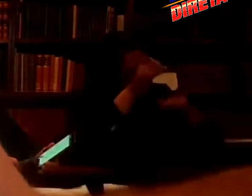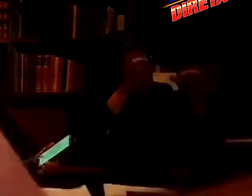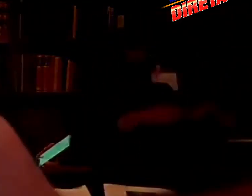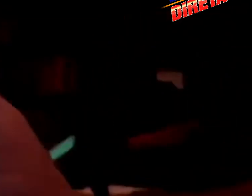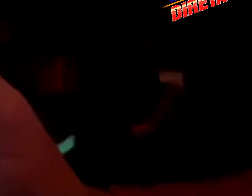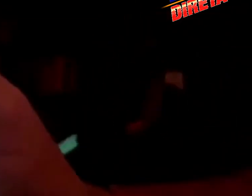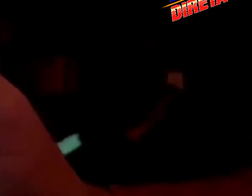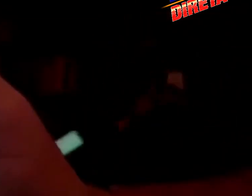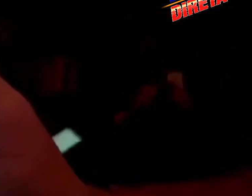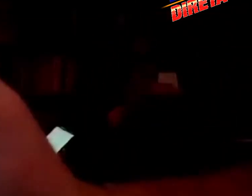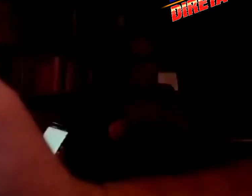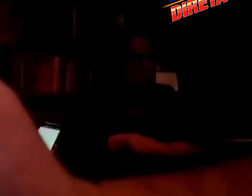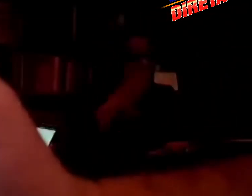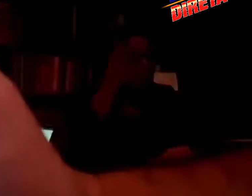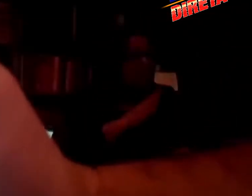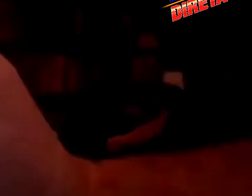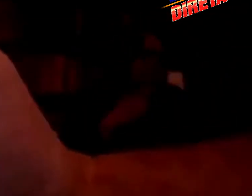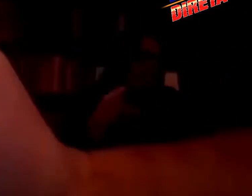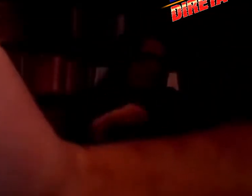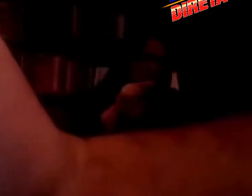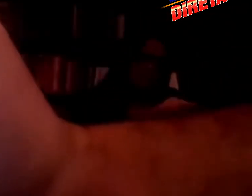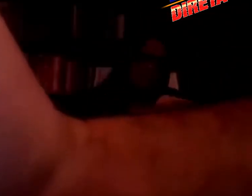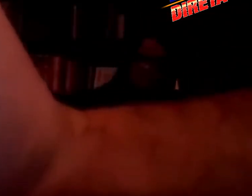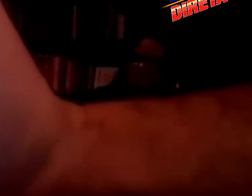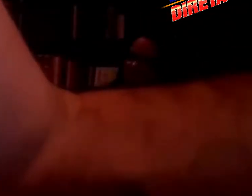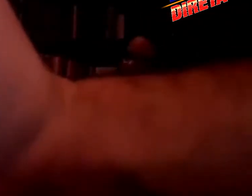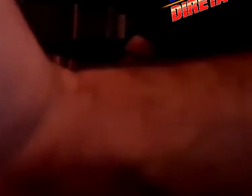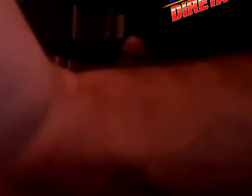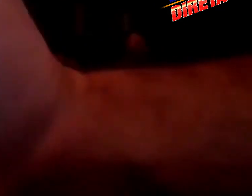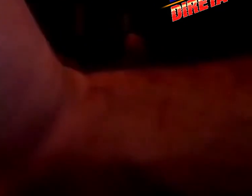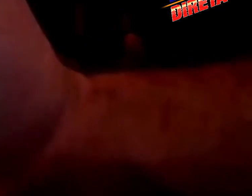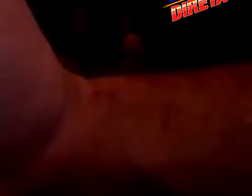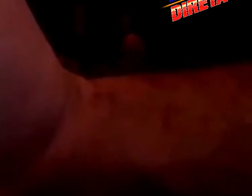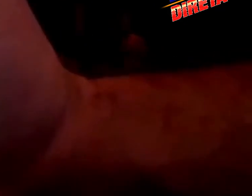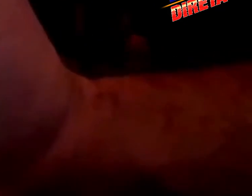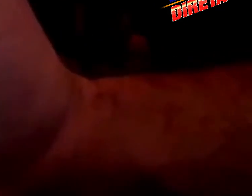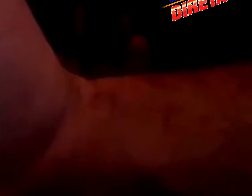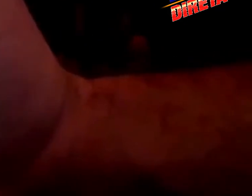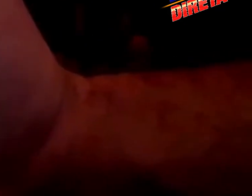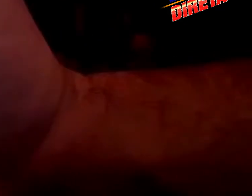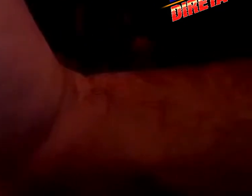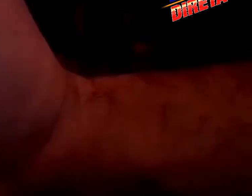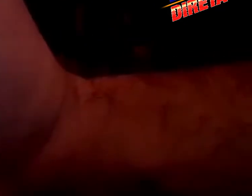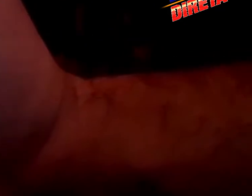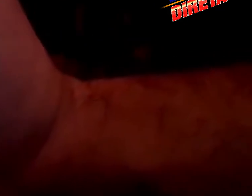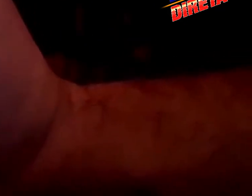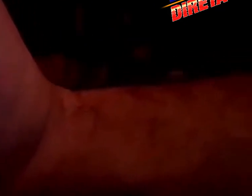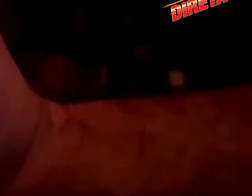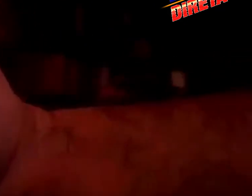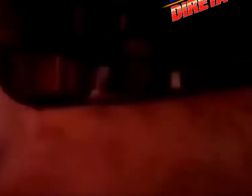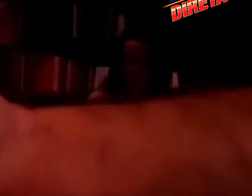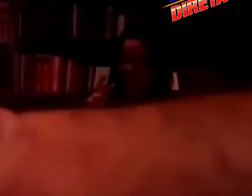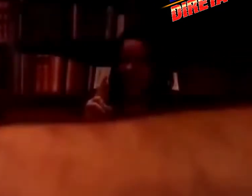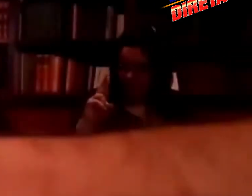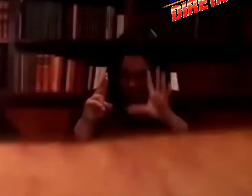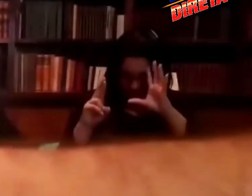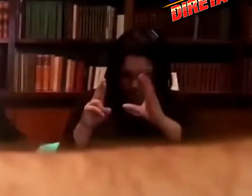gosto a eles. O Brasil precisa de você. Daí ele responde. Está em branco aqui. Se o PR, presidente da